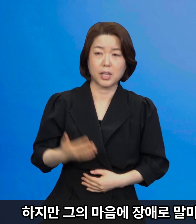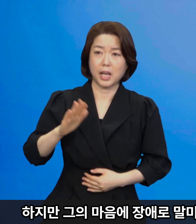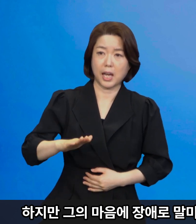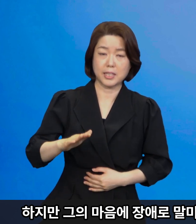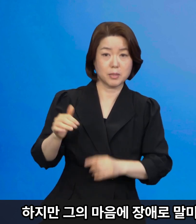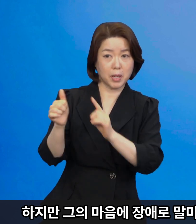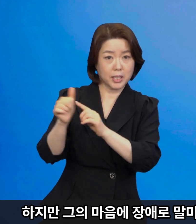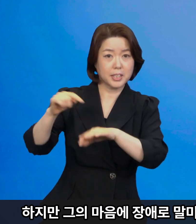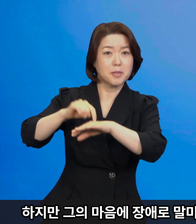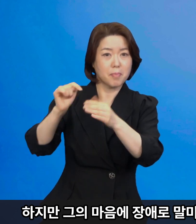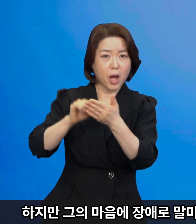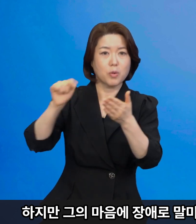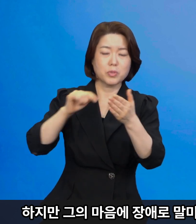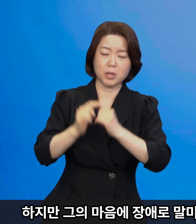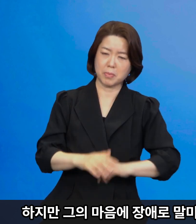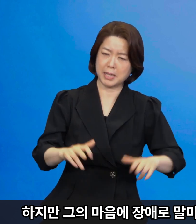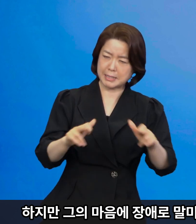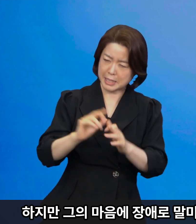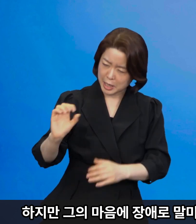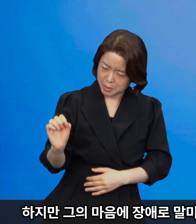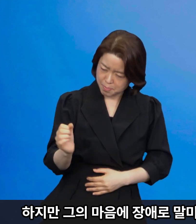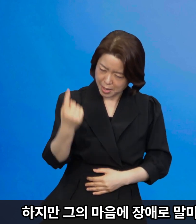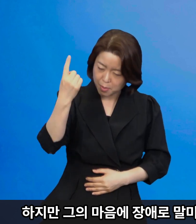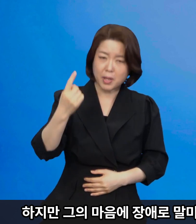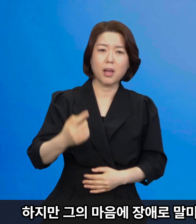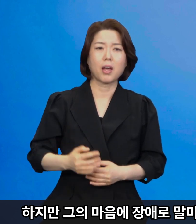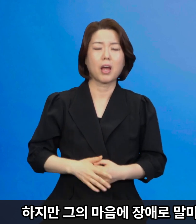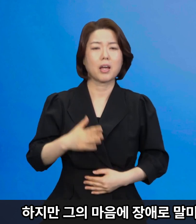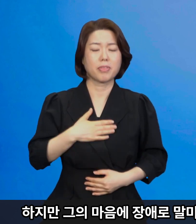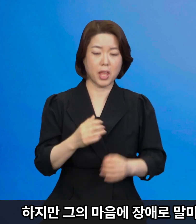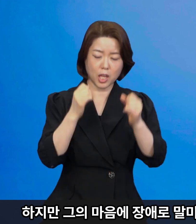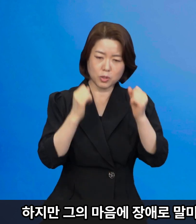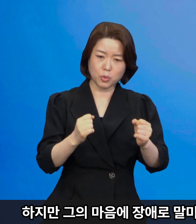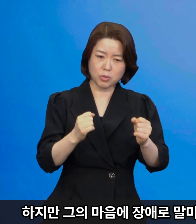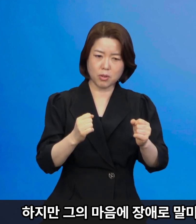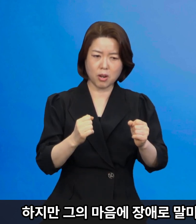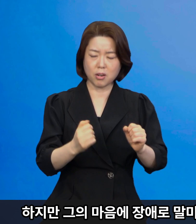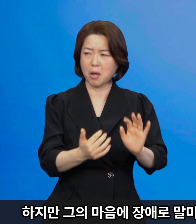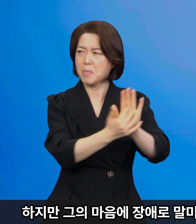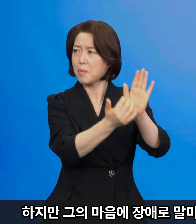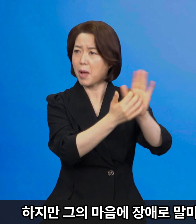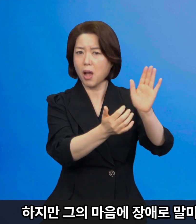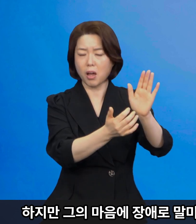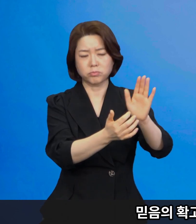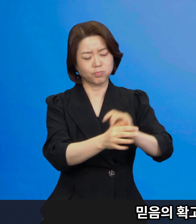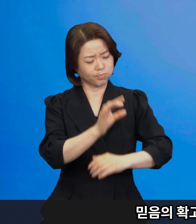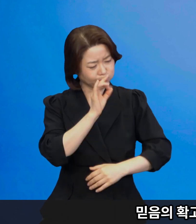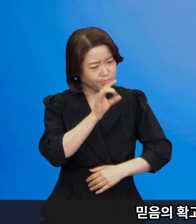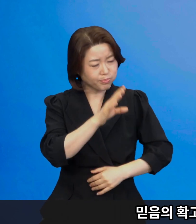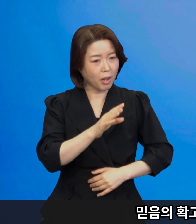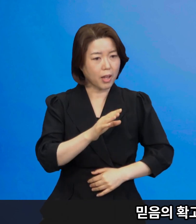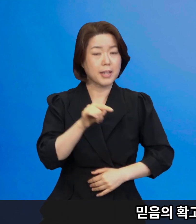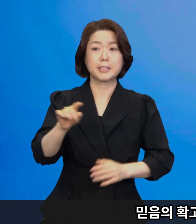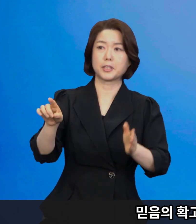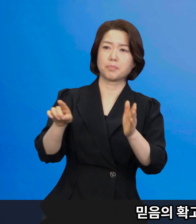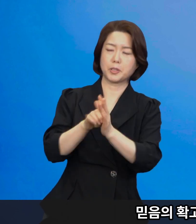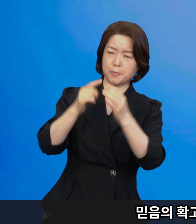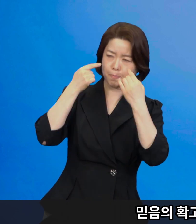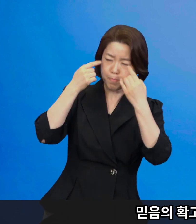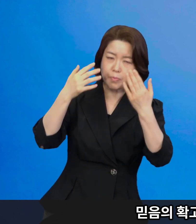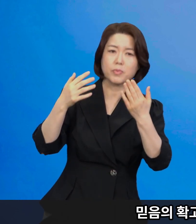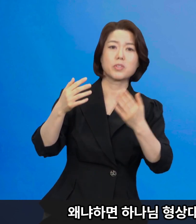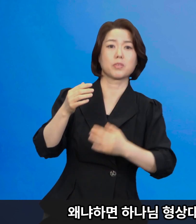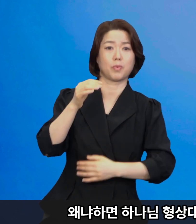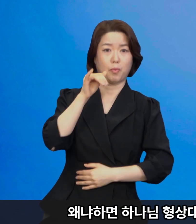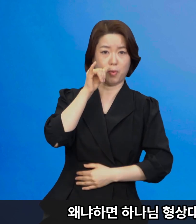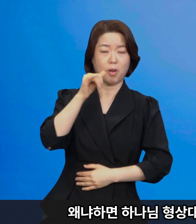마음에 장애로 말미암아 내 존재가 부정당할 수 없다라는 믿음의 확고함이